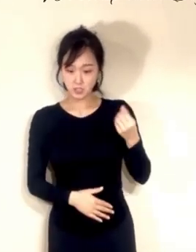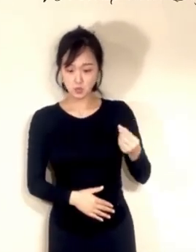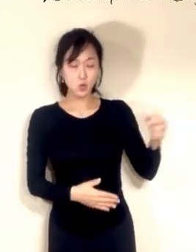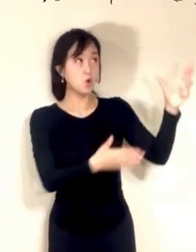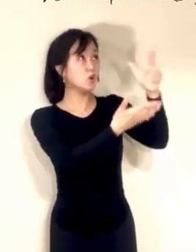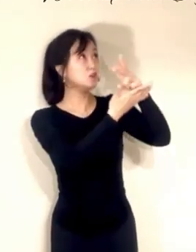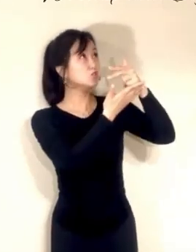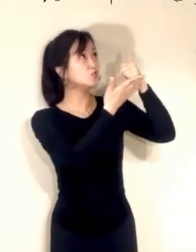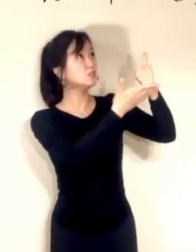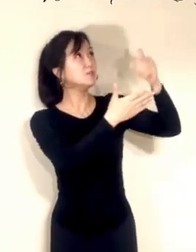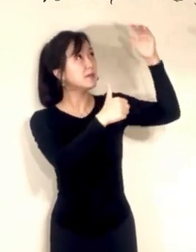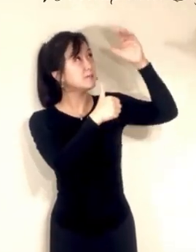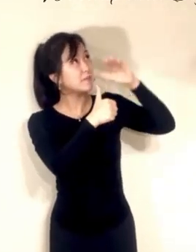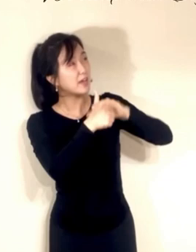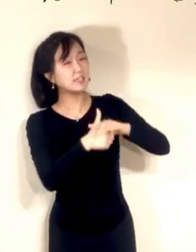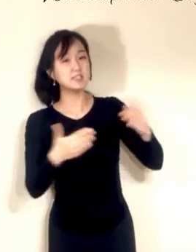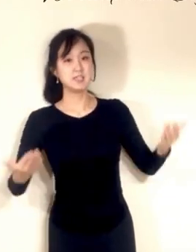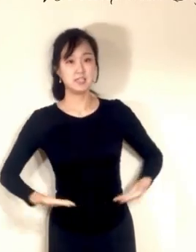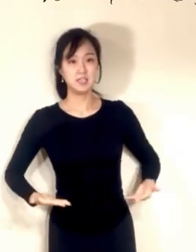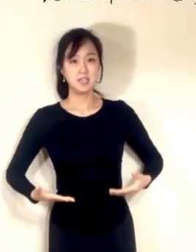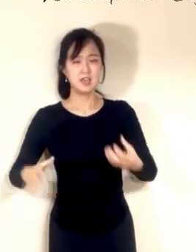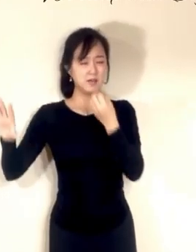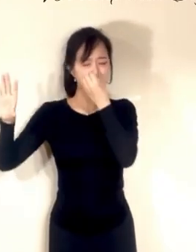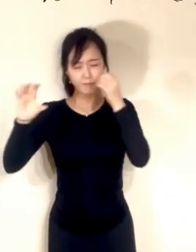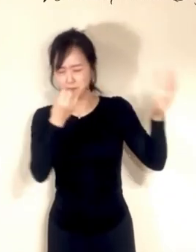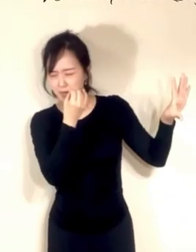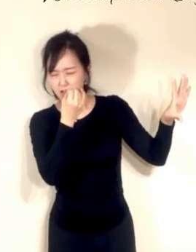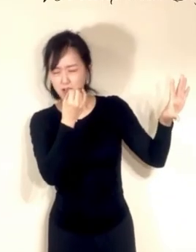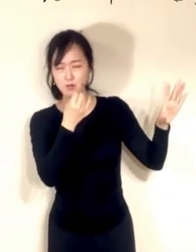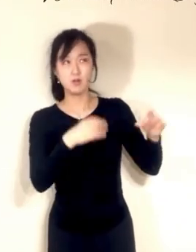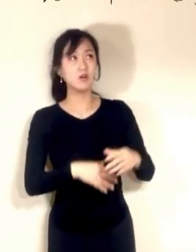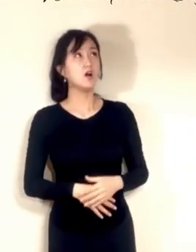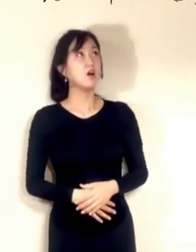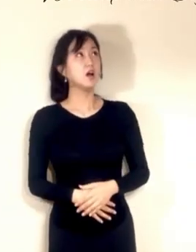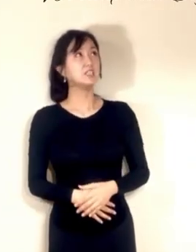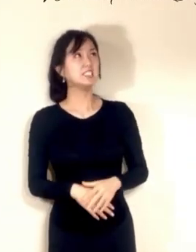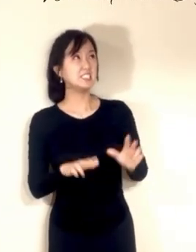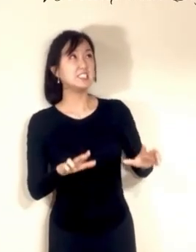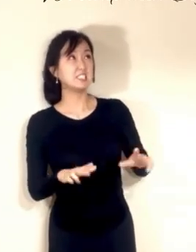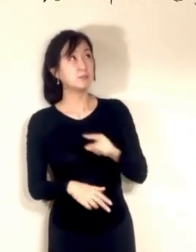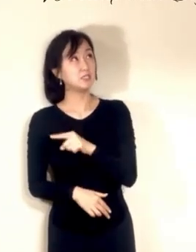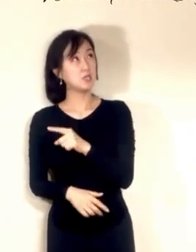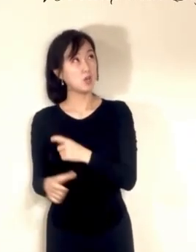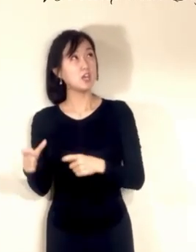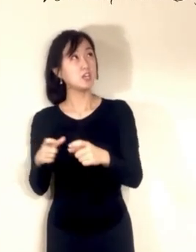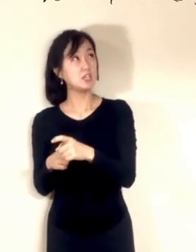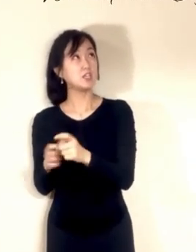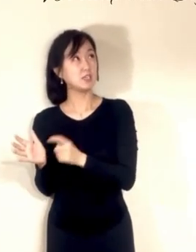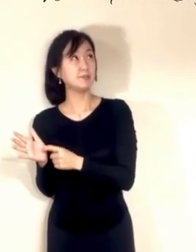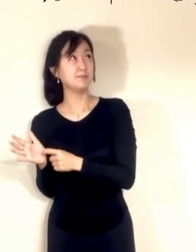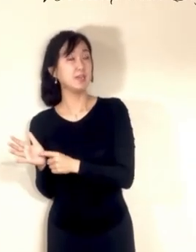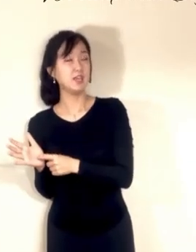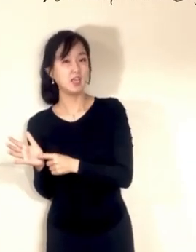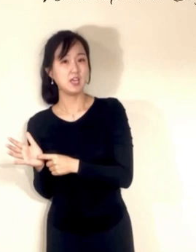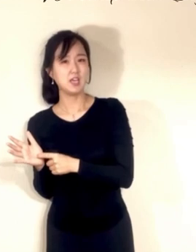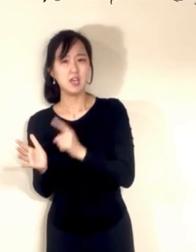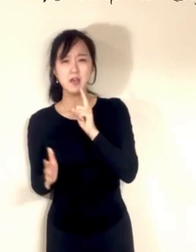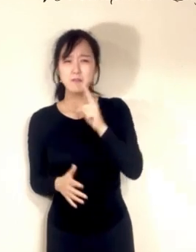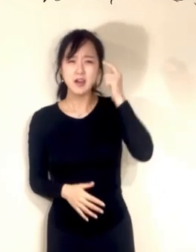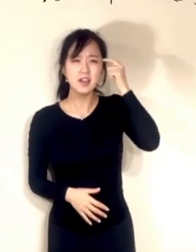명분으로 주님께서 나에게 맡기신 일, 그것을 피하며 그것보다 지금은 이게